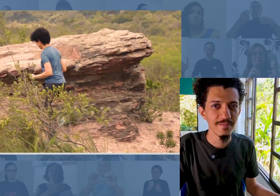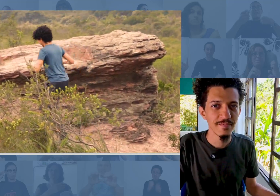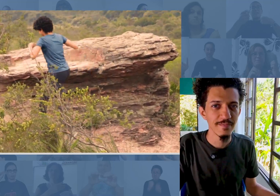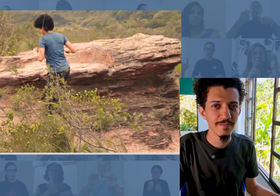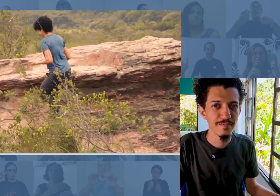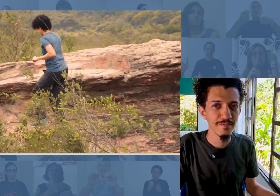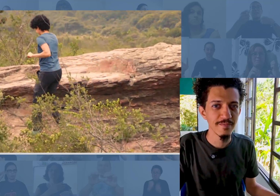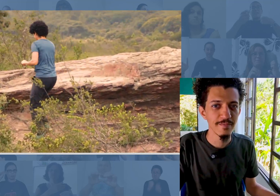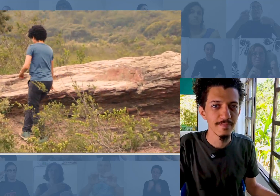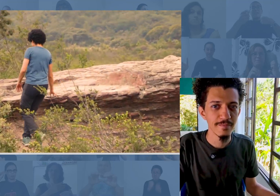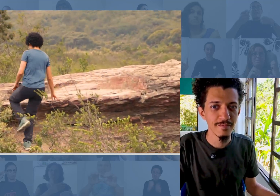própria vida.